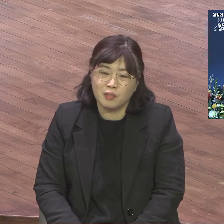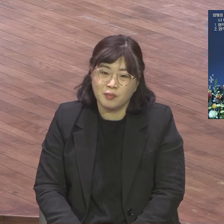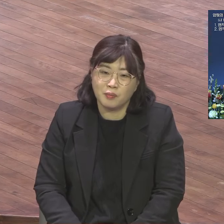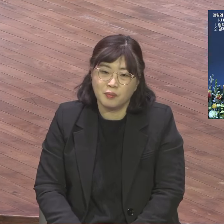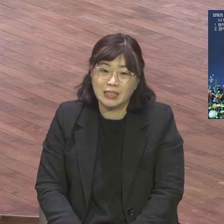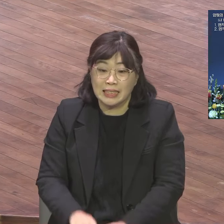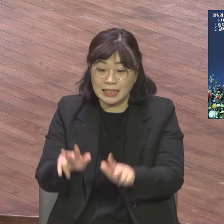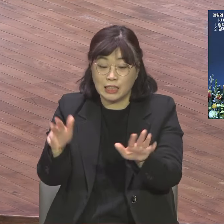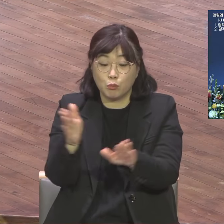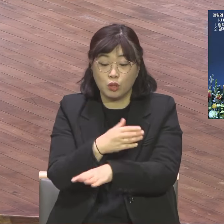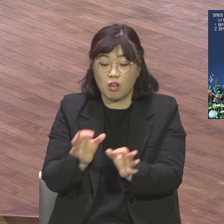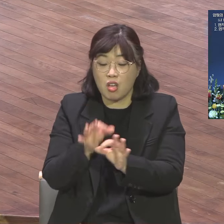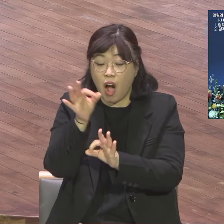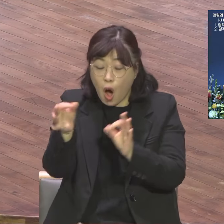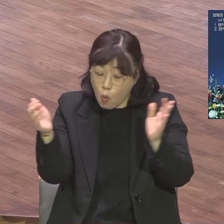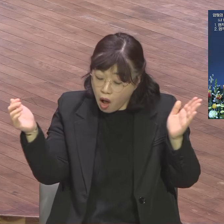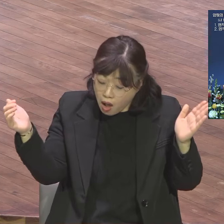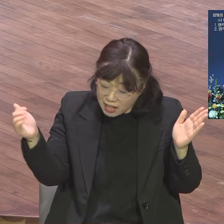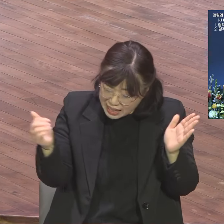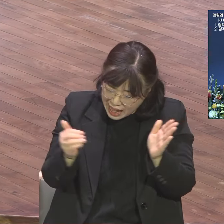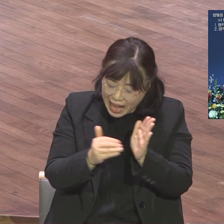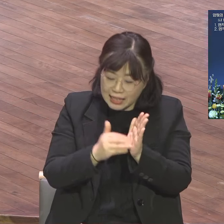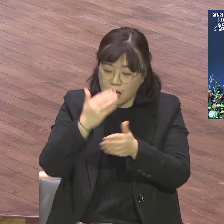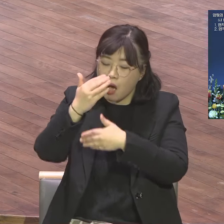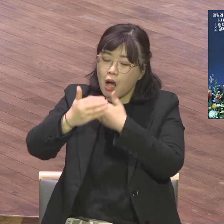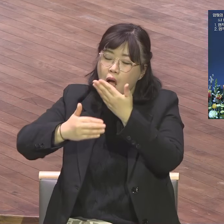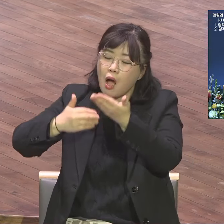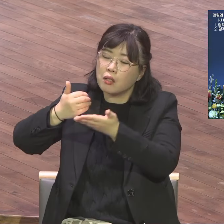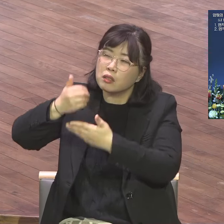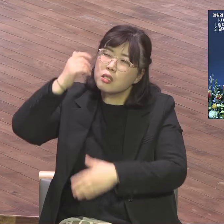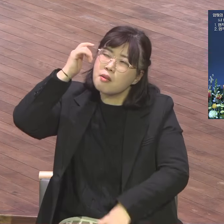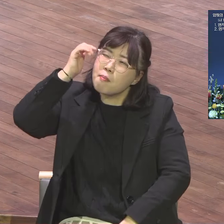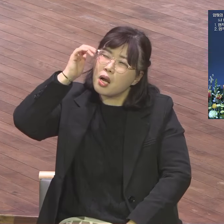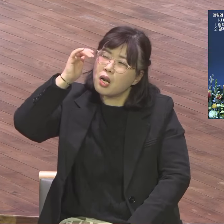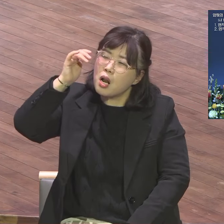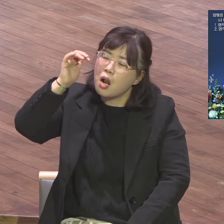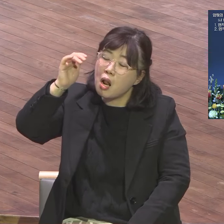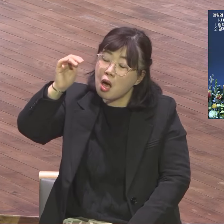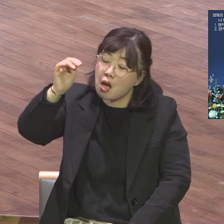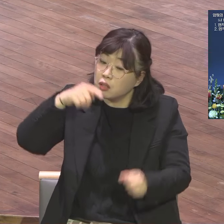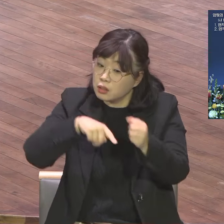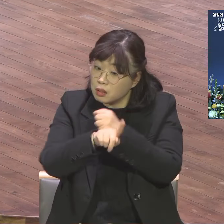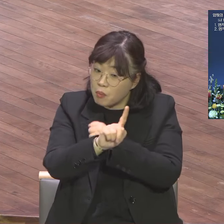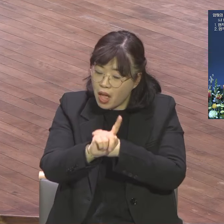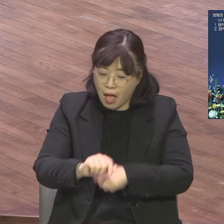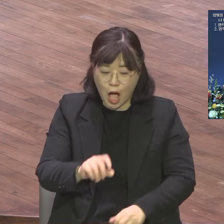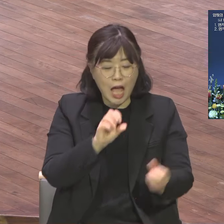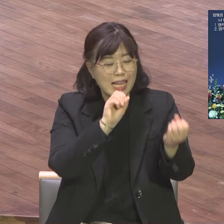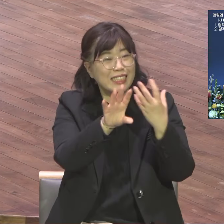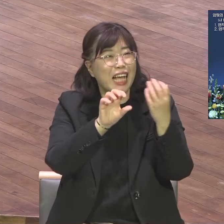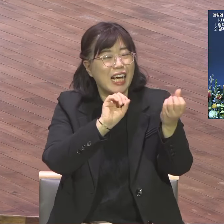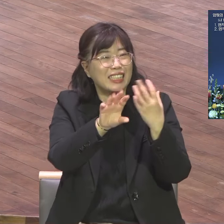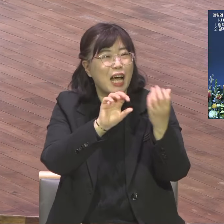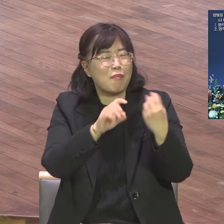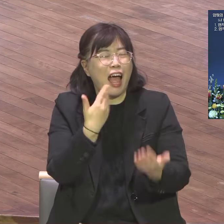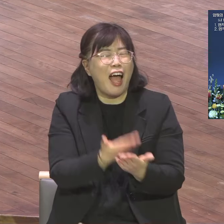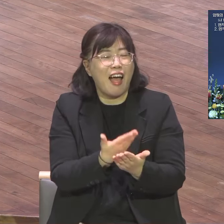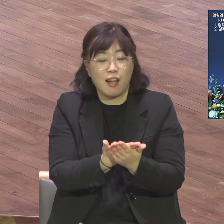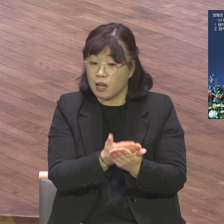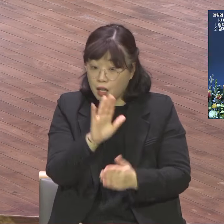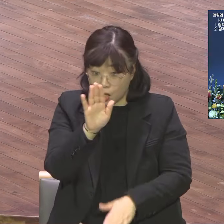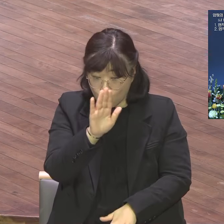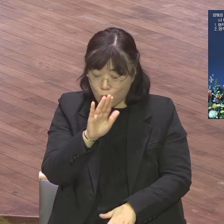지금부터 영원까지 뭐요? 여호와를 바랄지어다. 젖을 바라는 게 아니에요. 이제 여호와 자신을 바라는